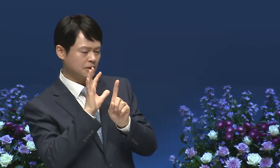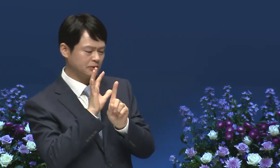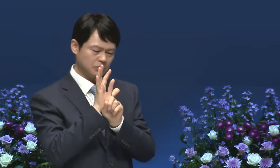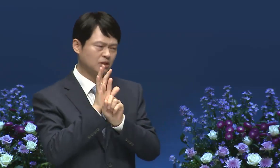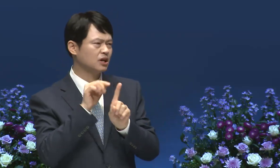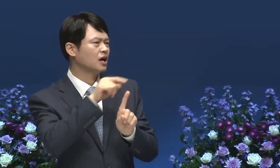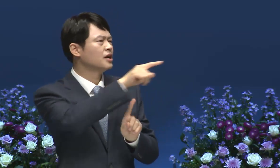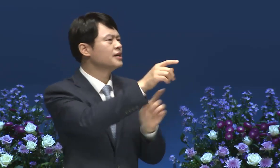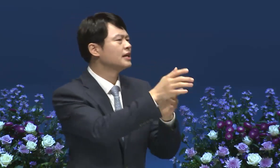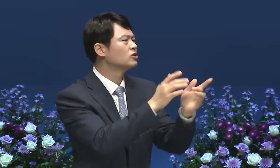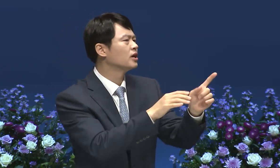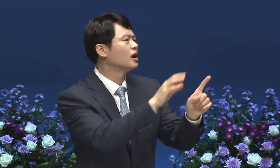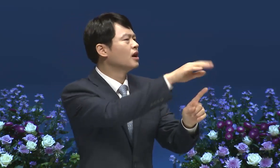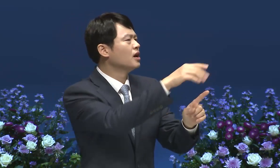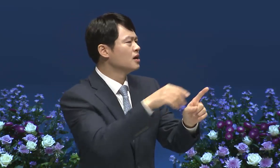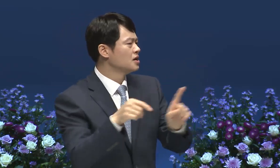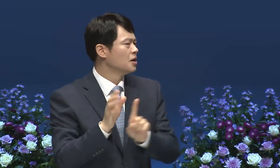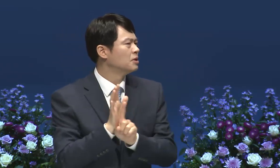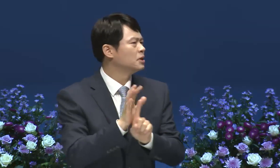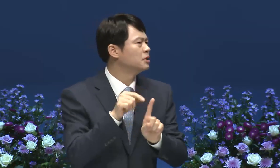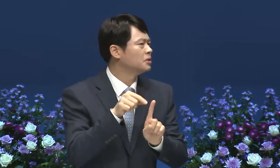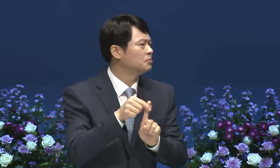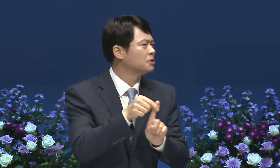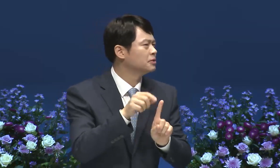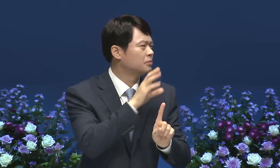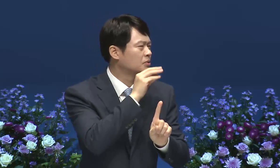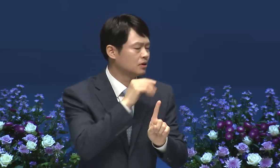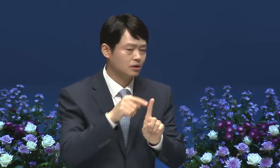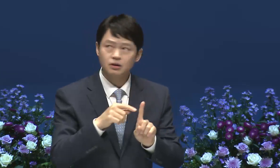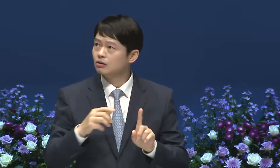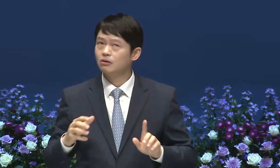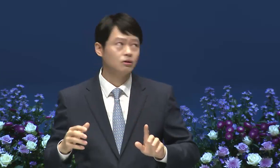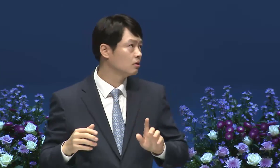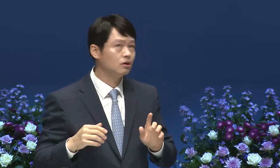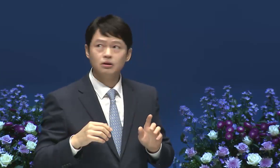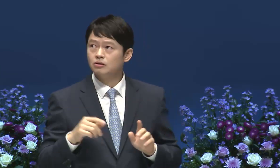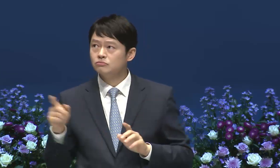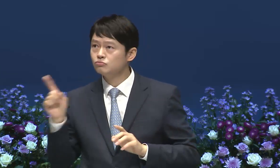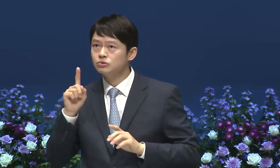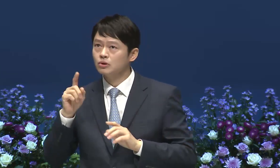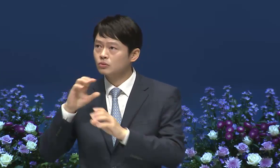주변에서 많은 사람들이 예수님을 쫓아다녔습니다. 그렇지만 그 무리 중에